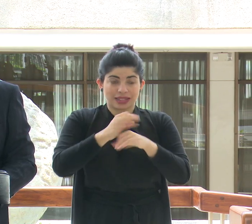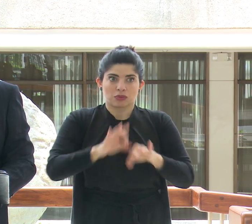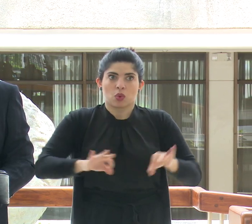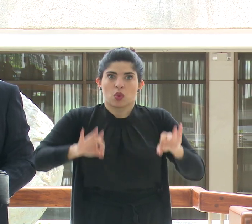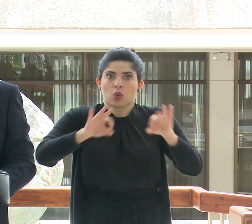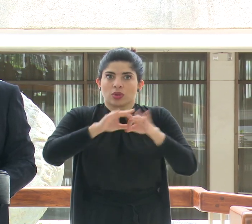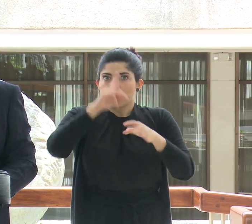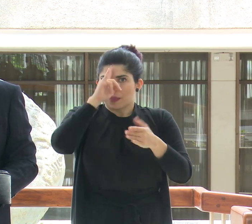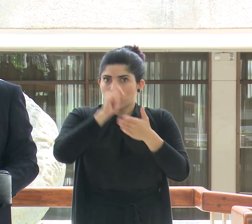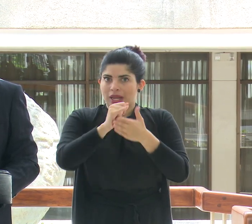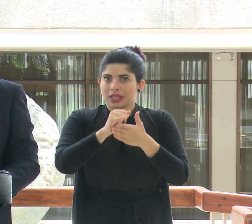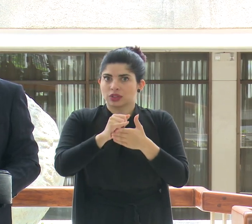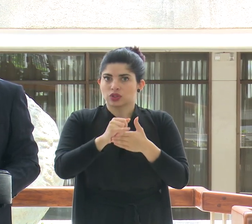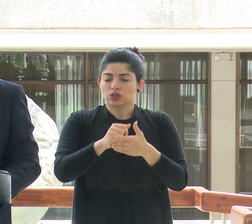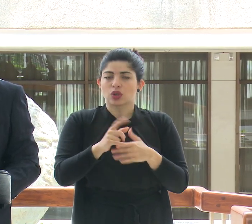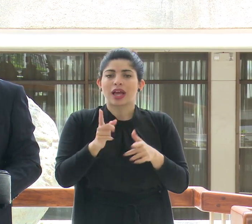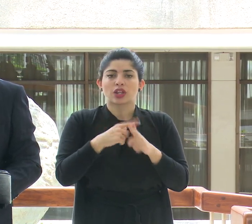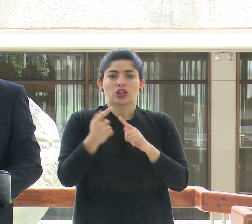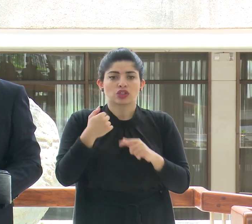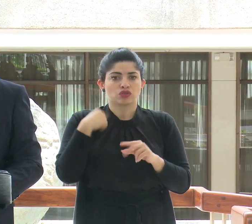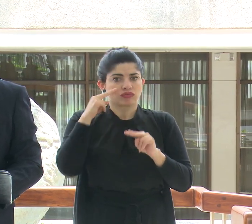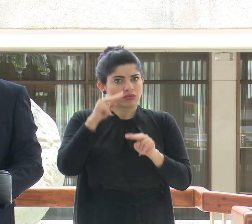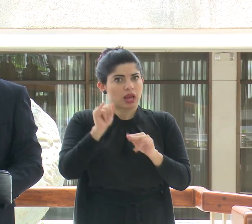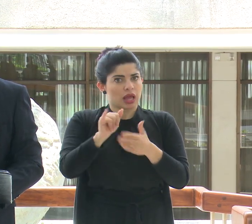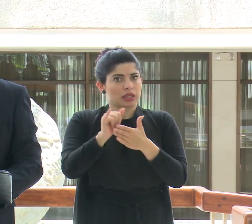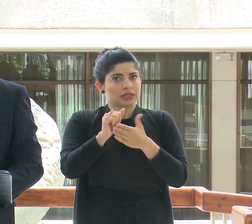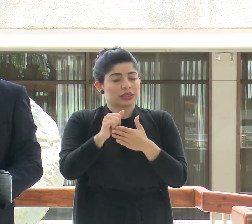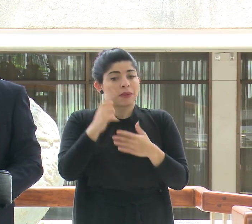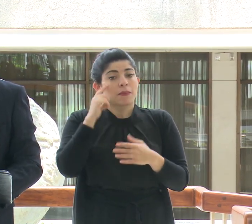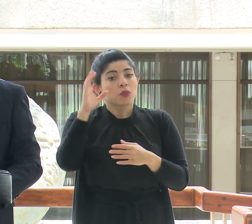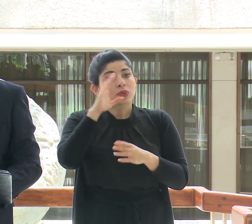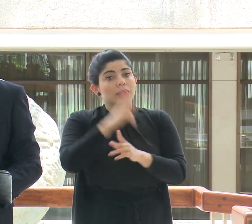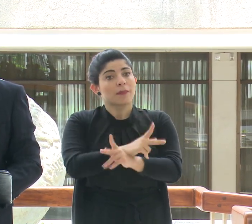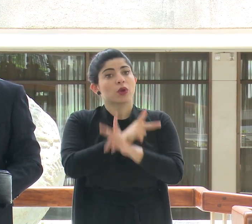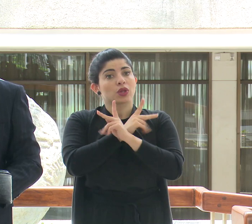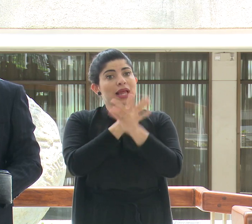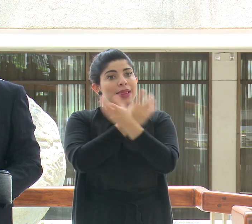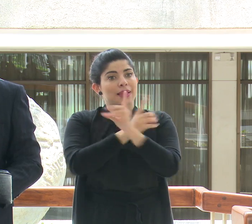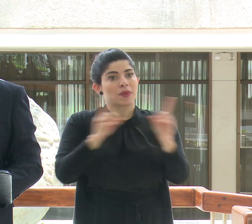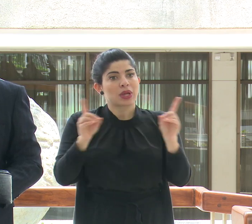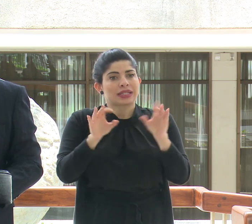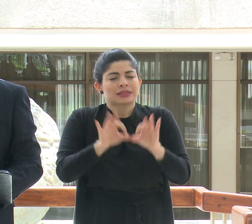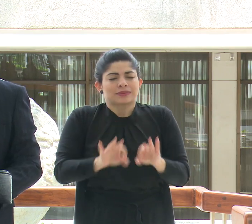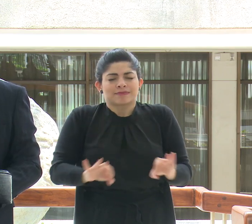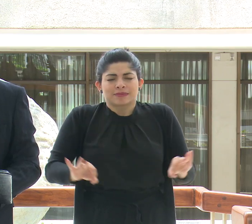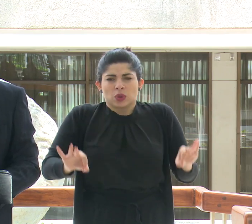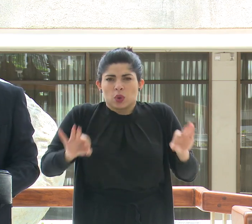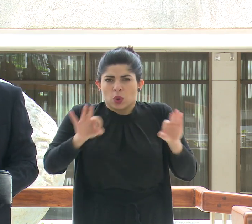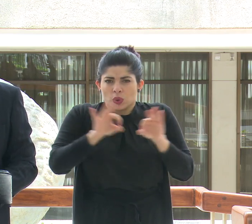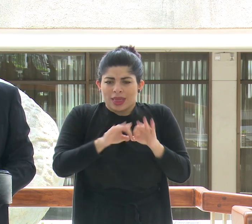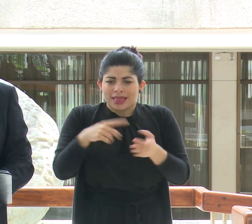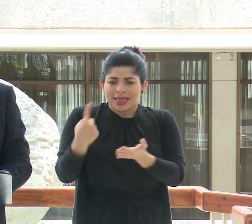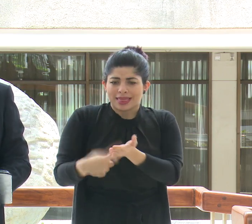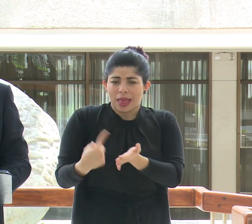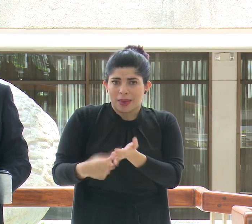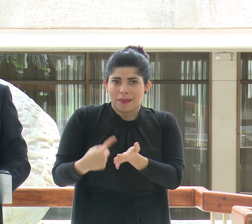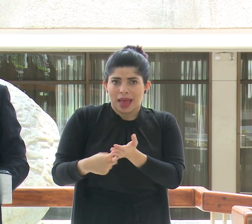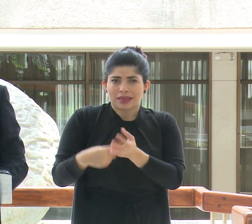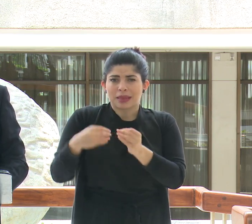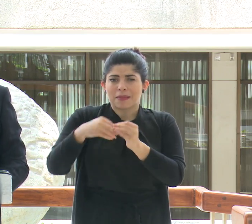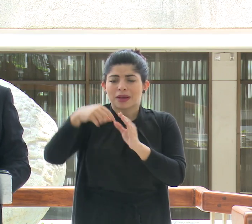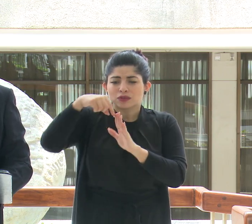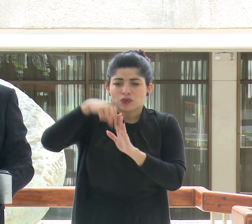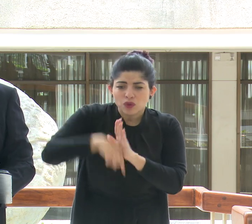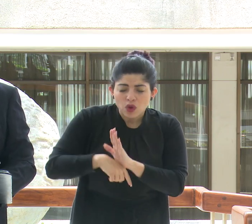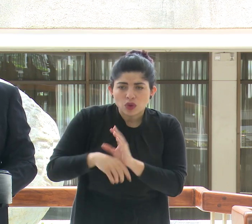tanta relevancia. Entonces, creo que en aras de proteger a nuestra democracia, es importantísimo tener este debate que es de fondo y